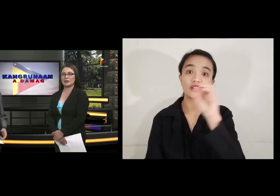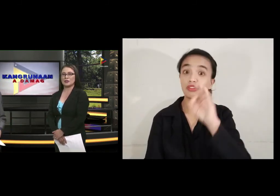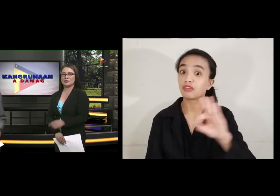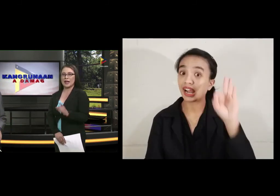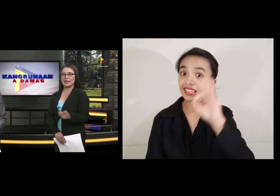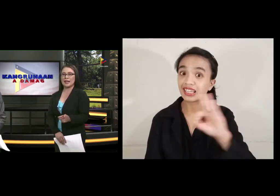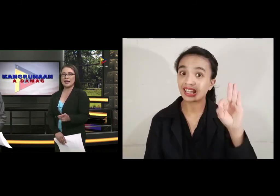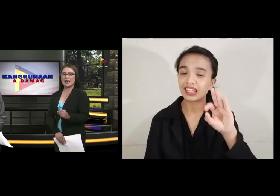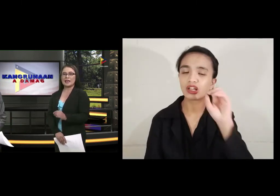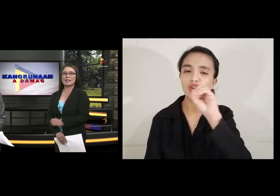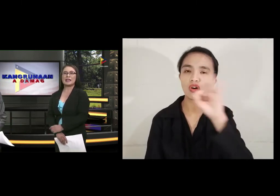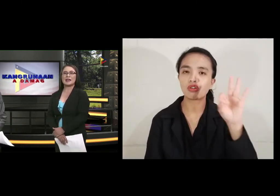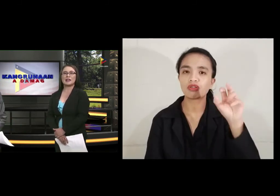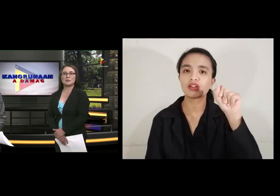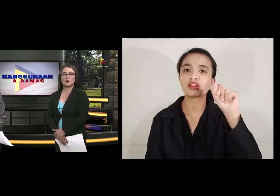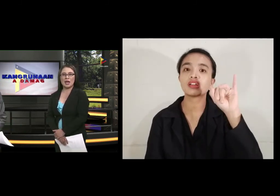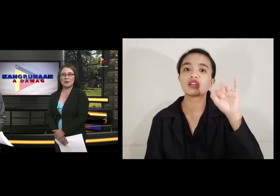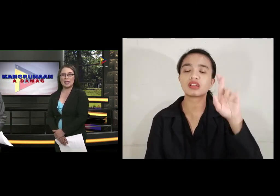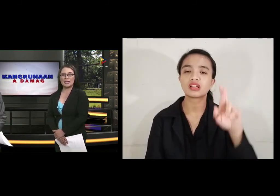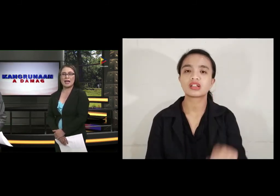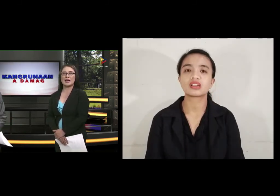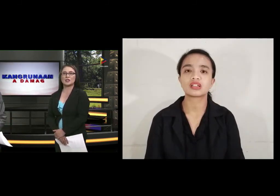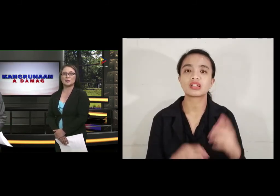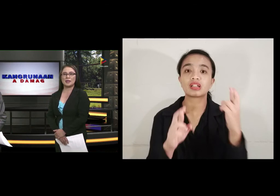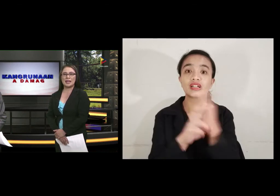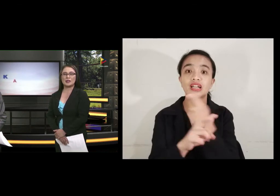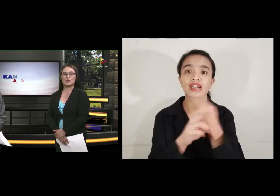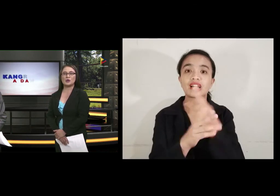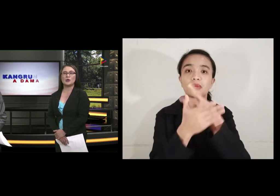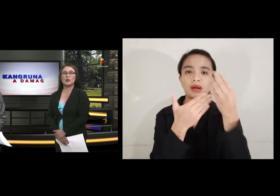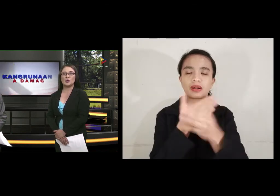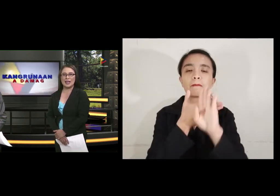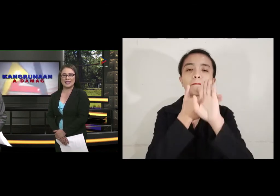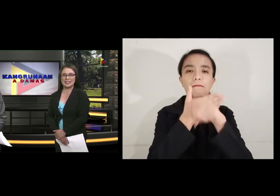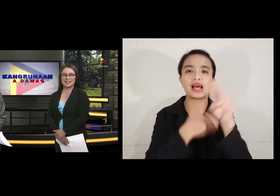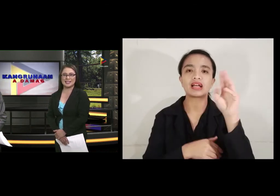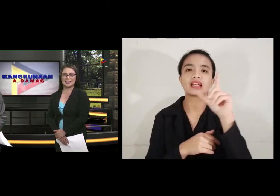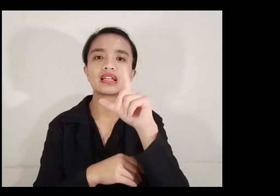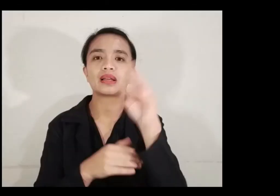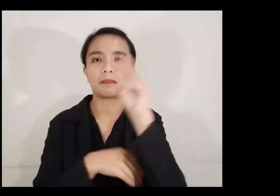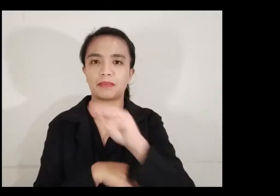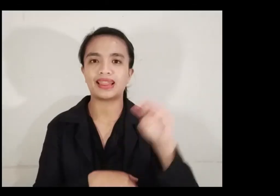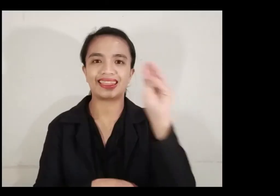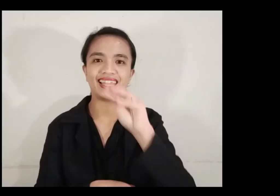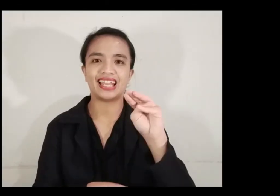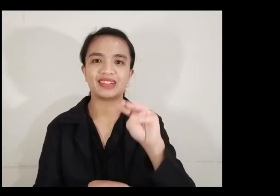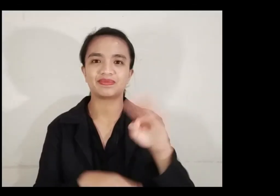off-air tayo no Friday, ken regular programming kat ag subliin ton Lunes.